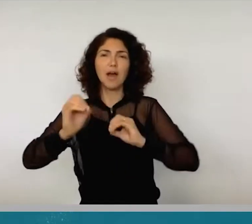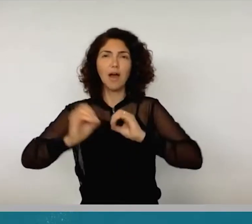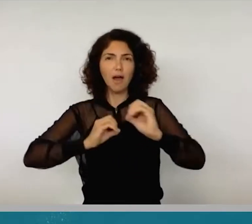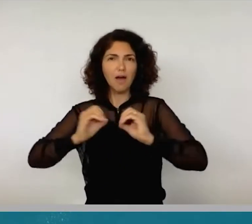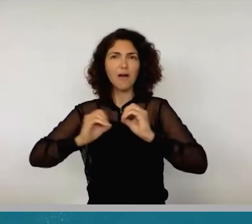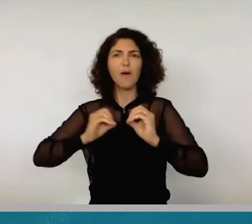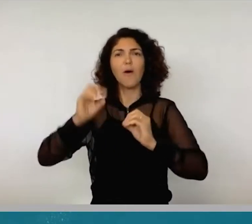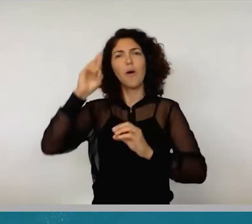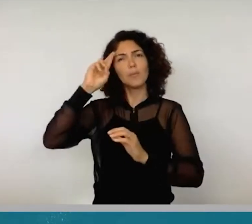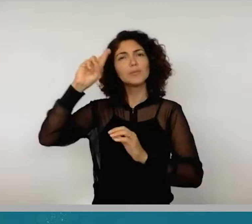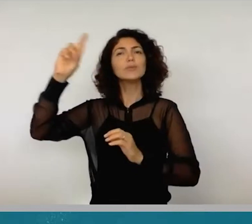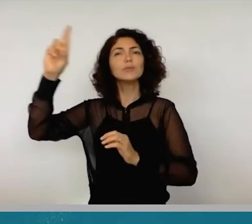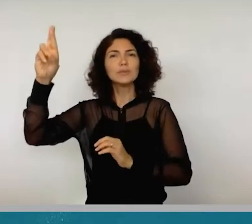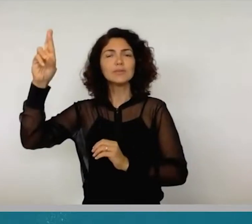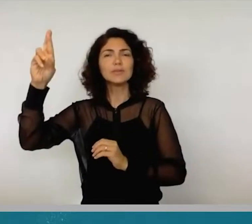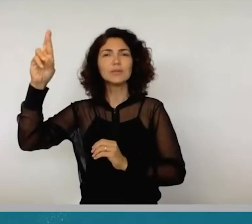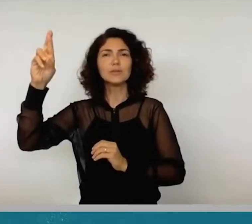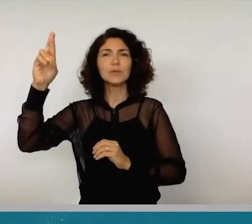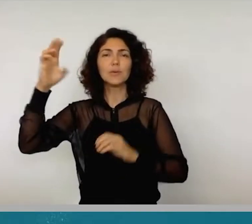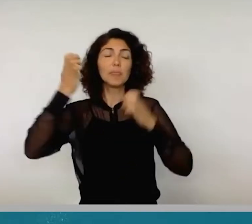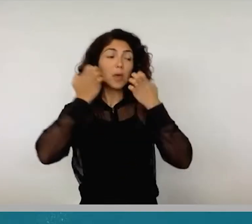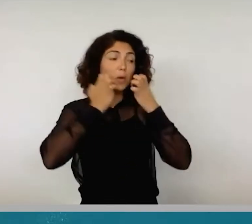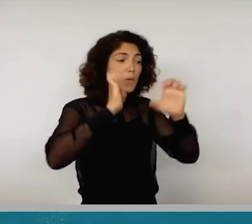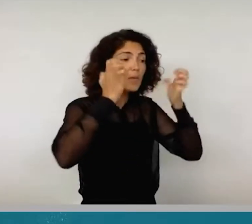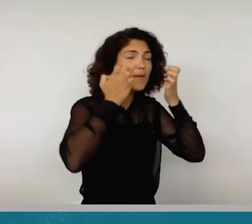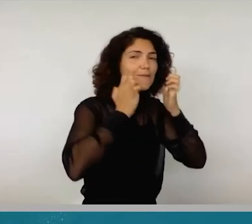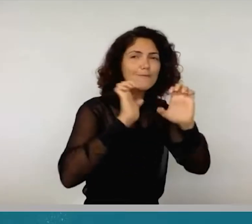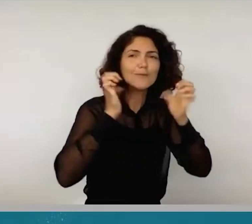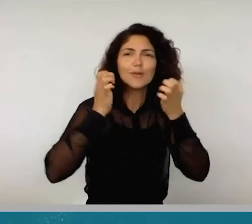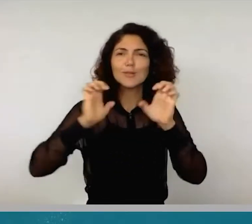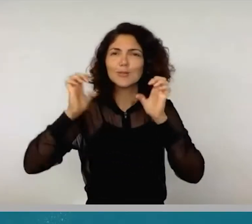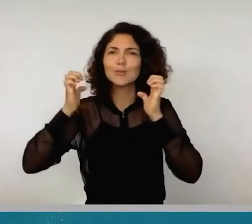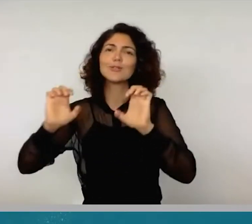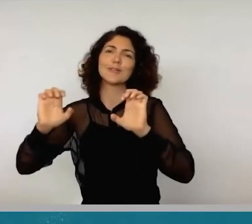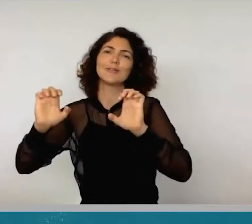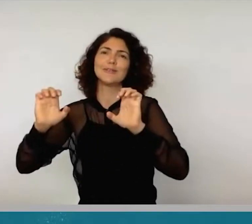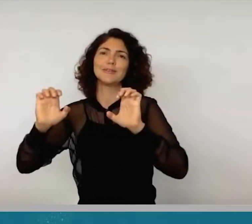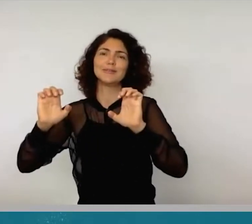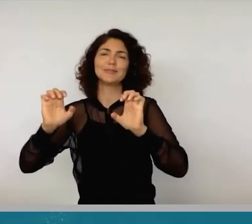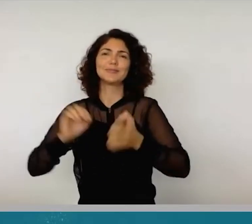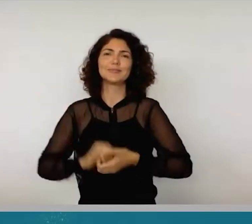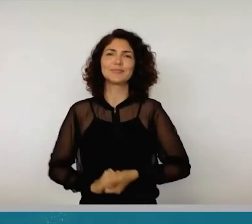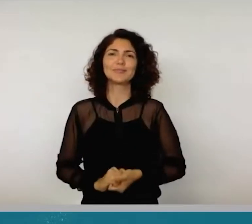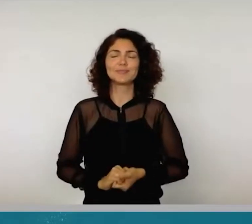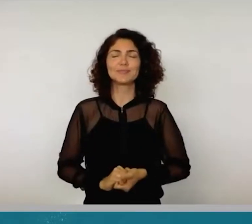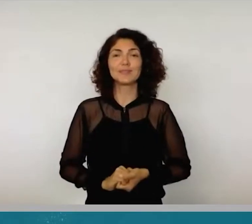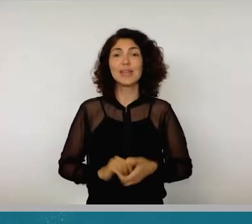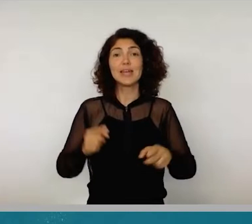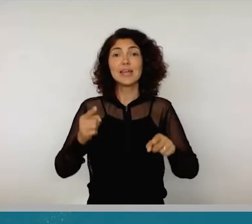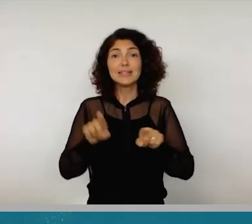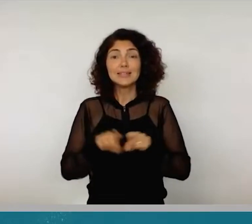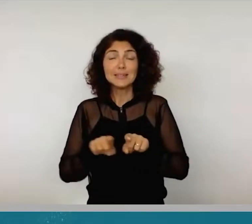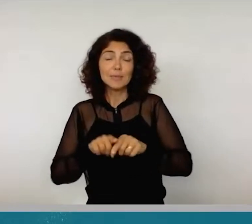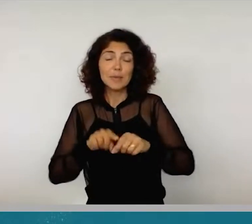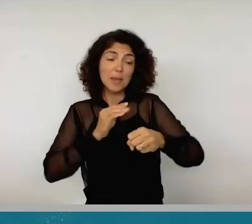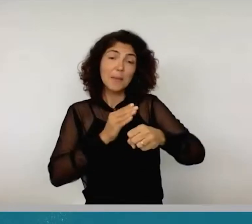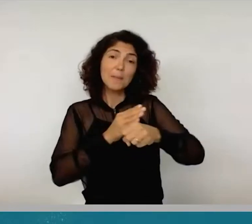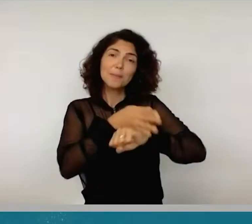propagar, e do sócio do Evangelho, lembrar, né, de tudo que